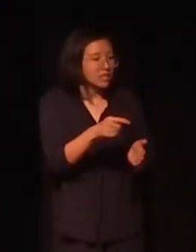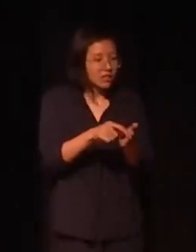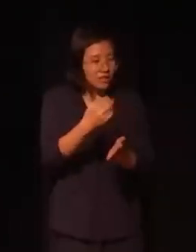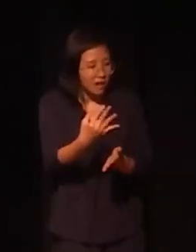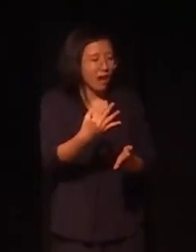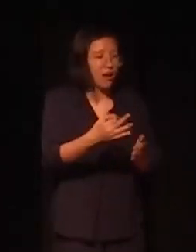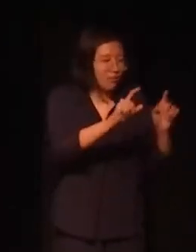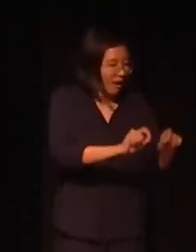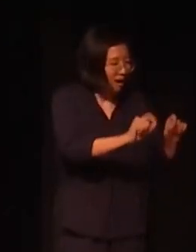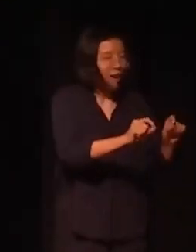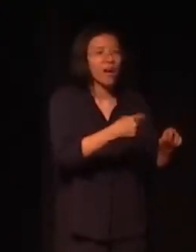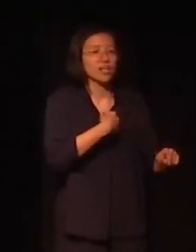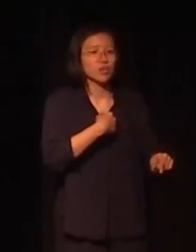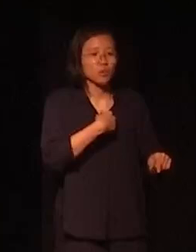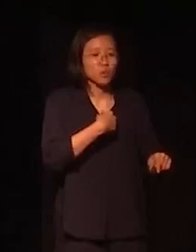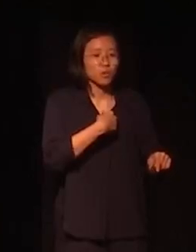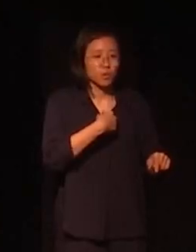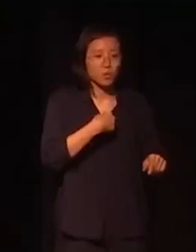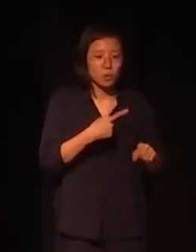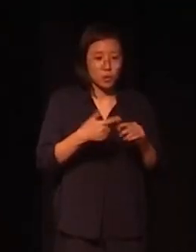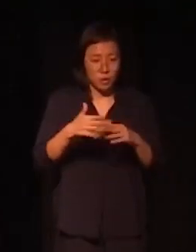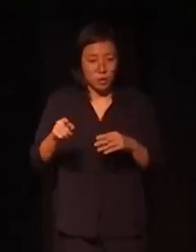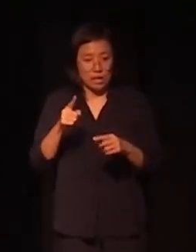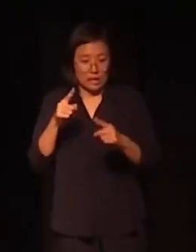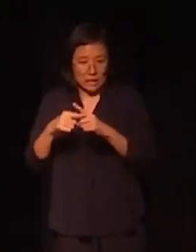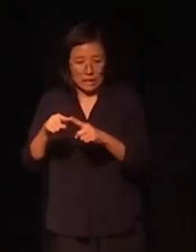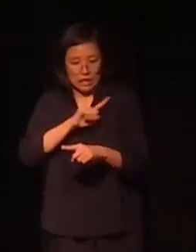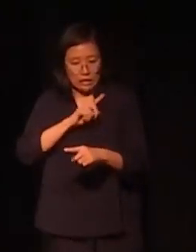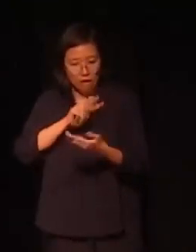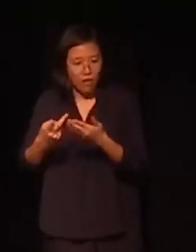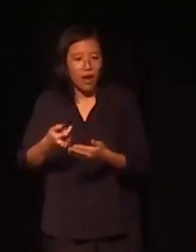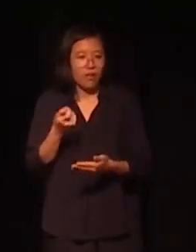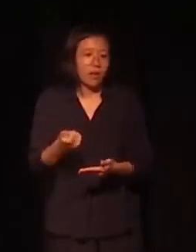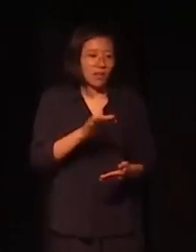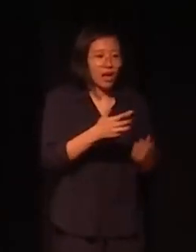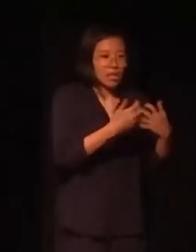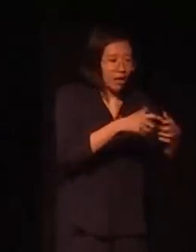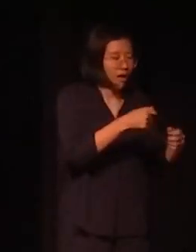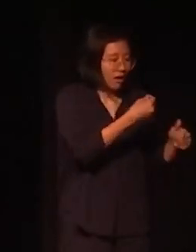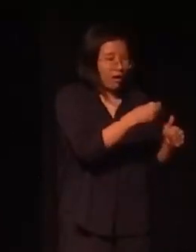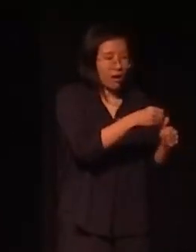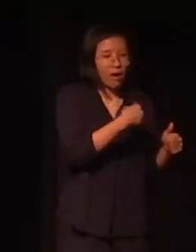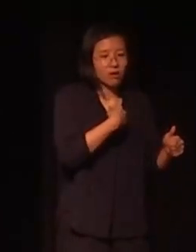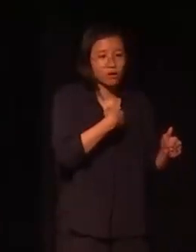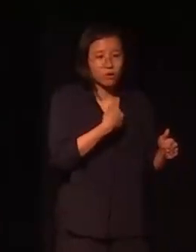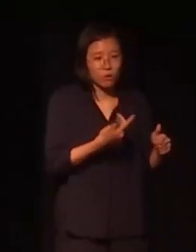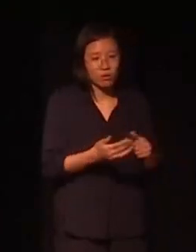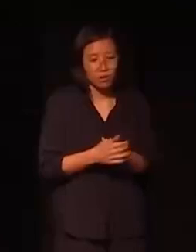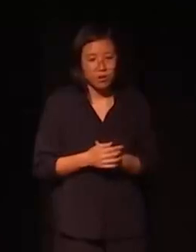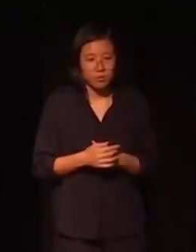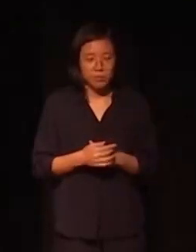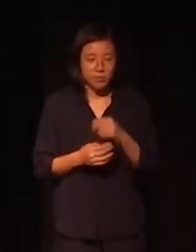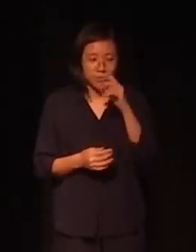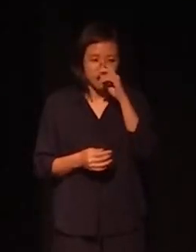the way we human translation. This is the measure word that we mentioned: 青椒, how